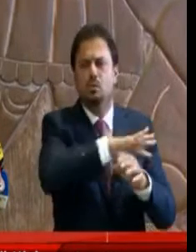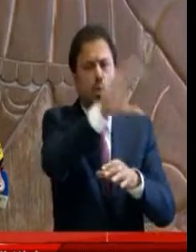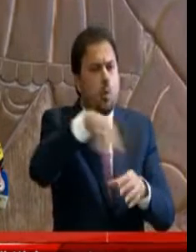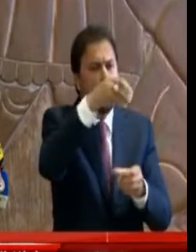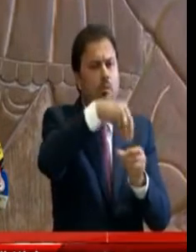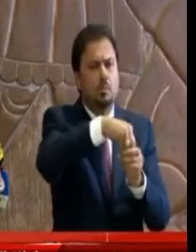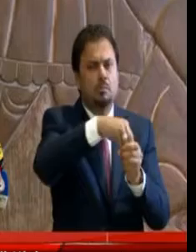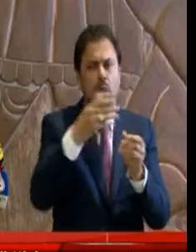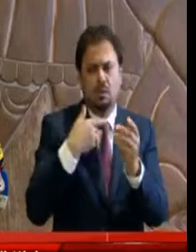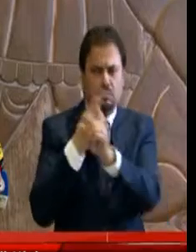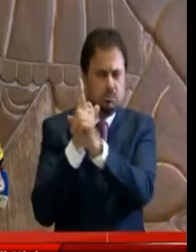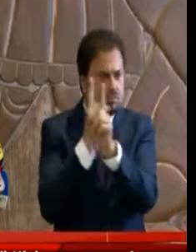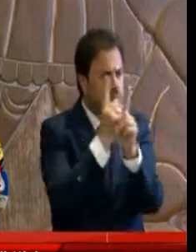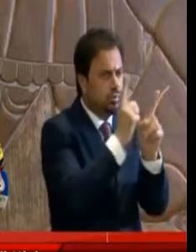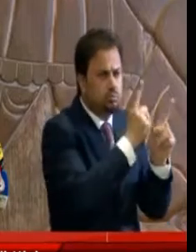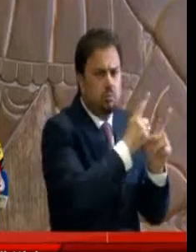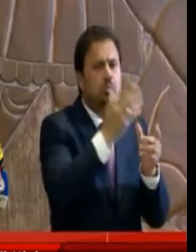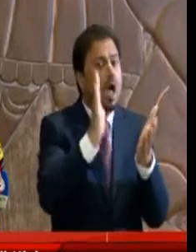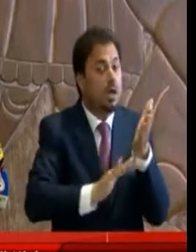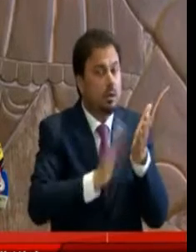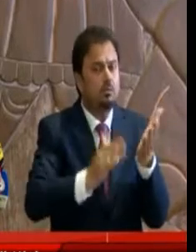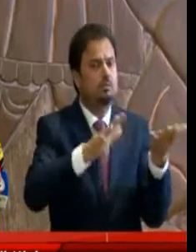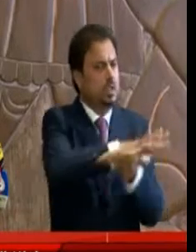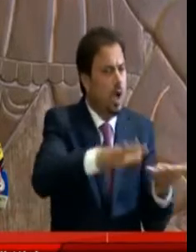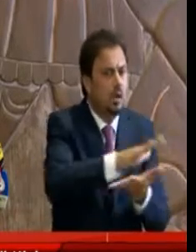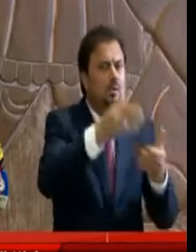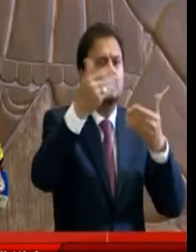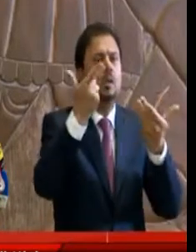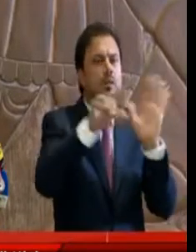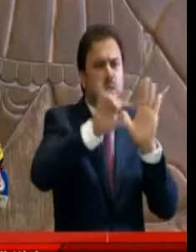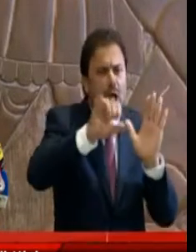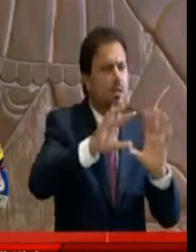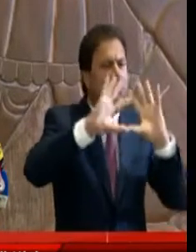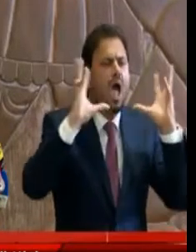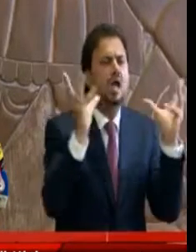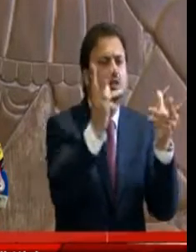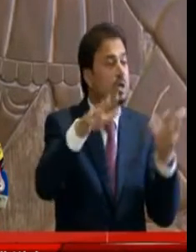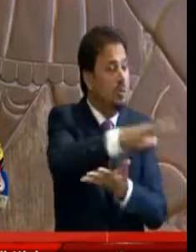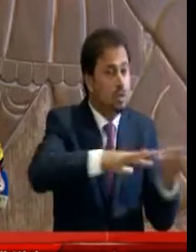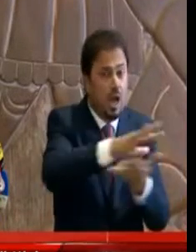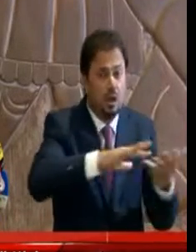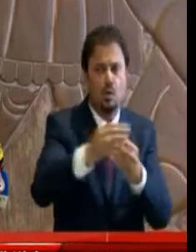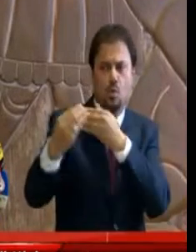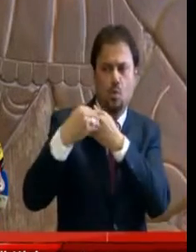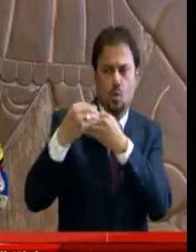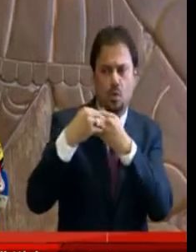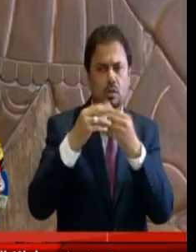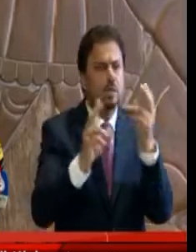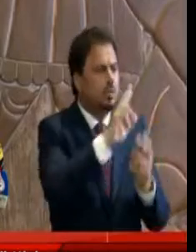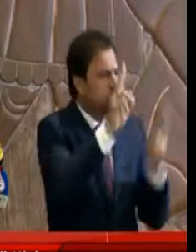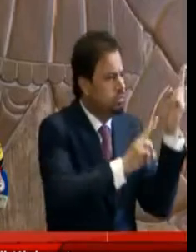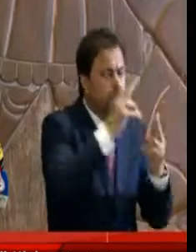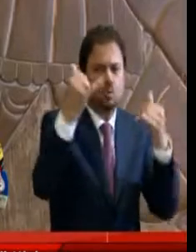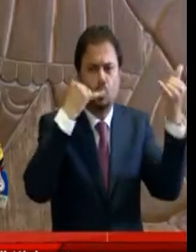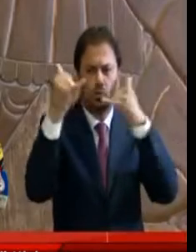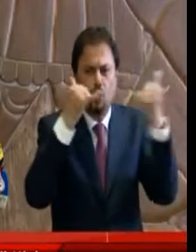لكل محافظة تقيم التهديدات وكل إلى مستوى الدائرة الانتخابية من الدوائر